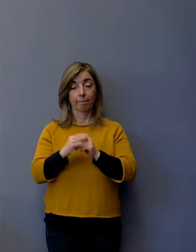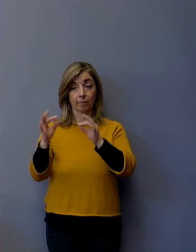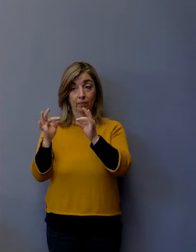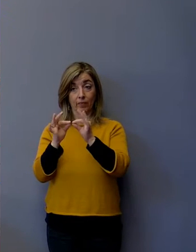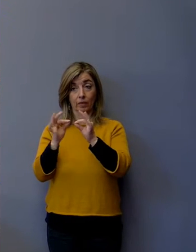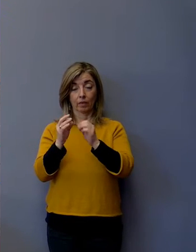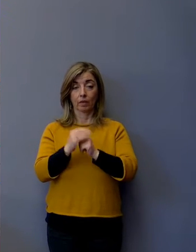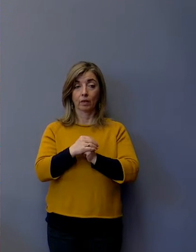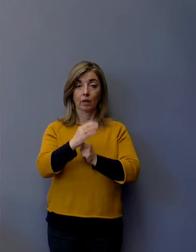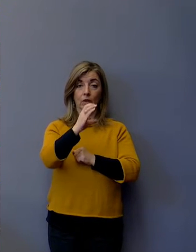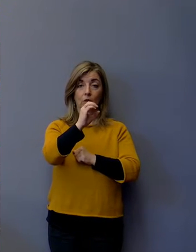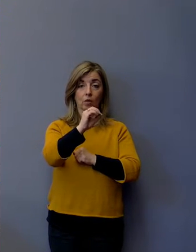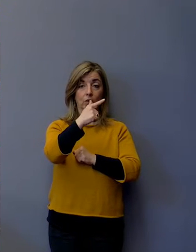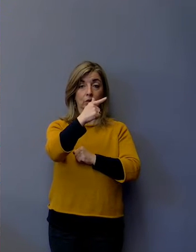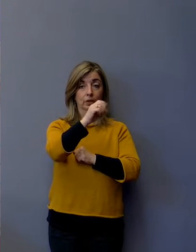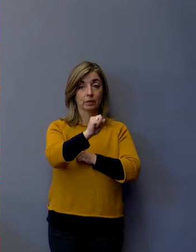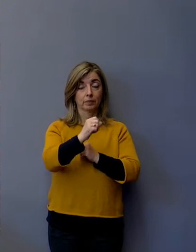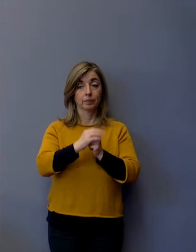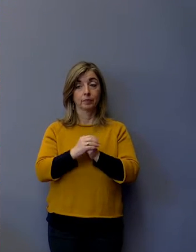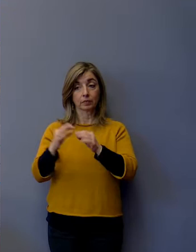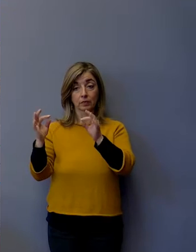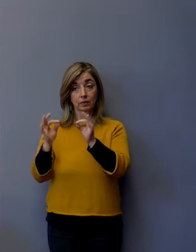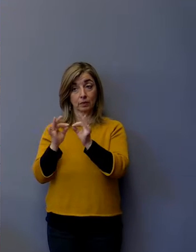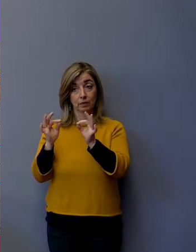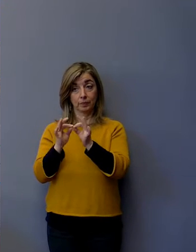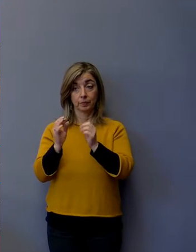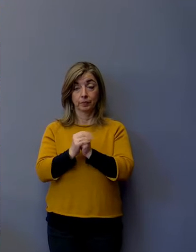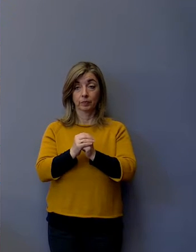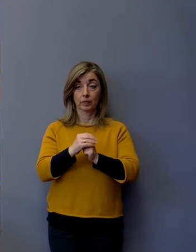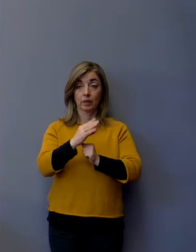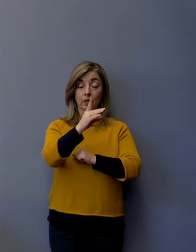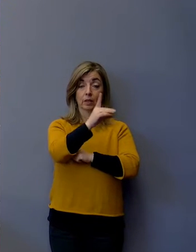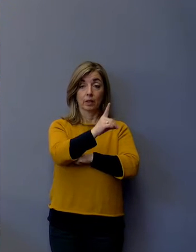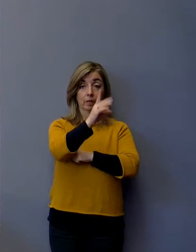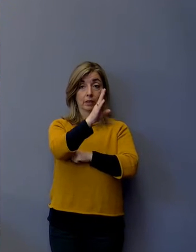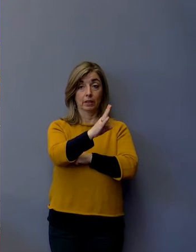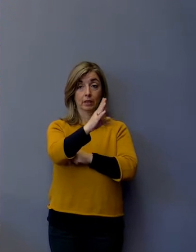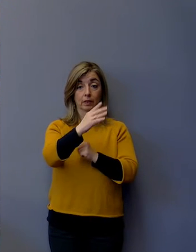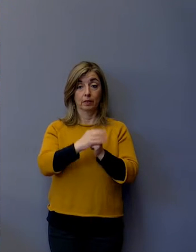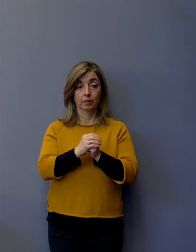consigliere costa favorevole consigliere de benedictis